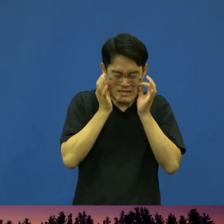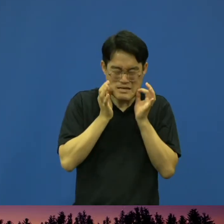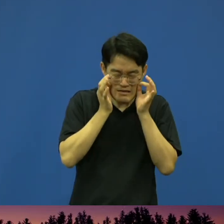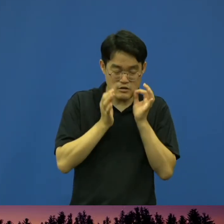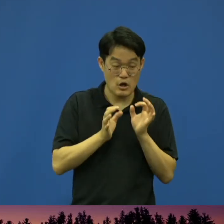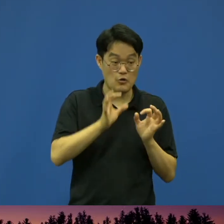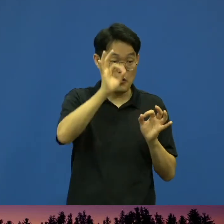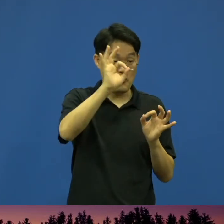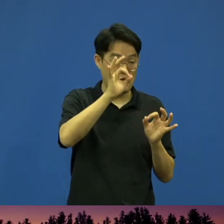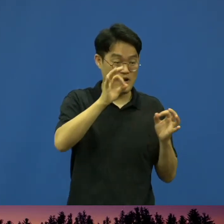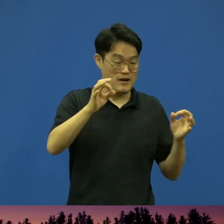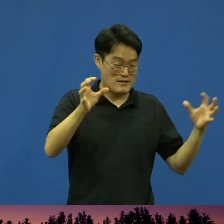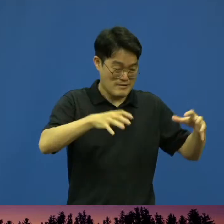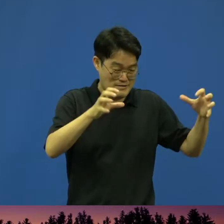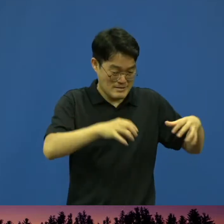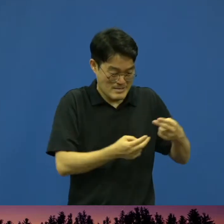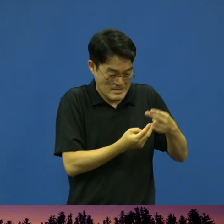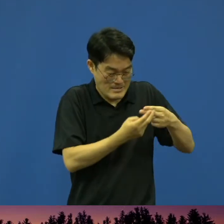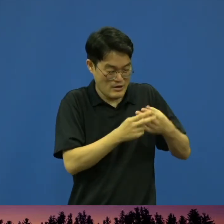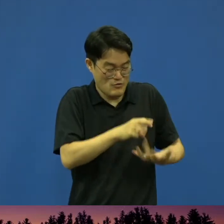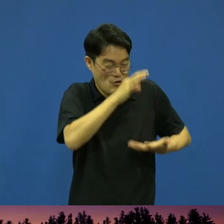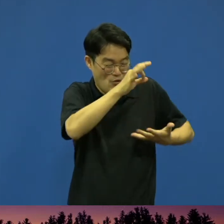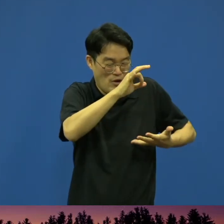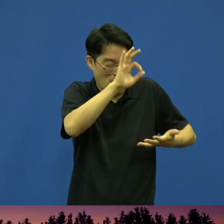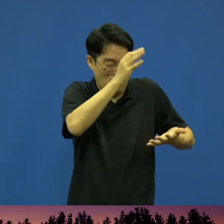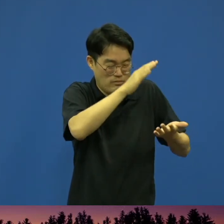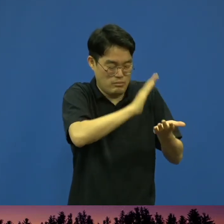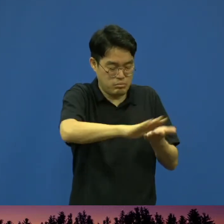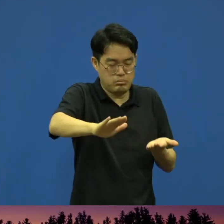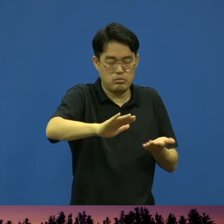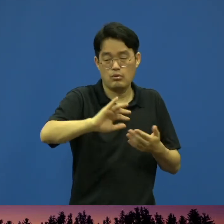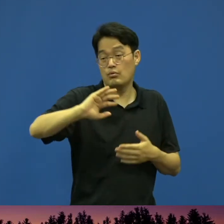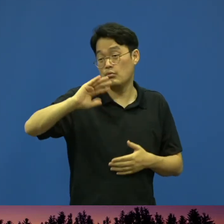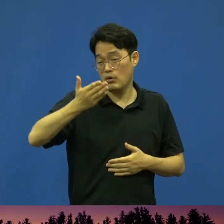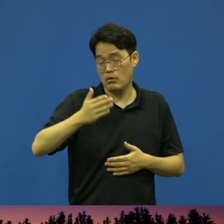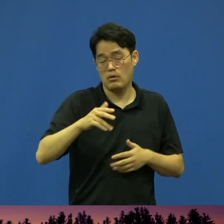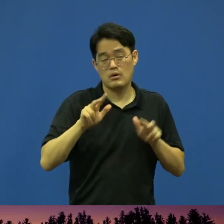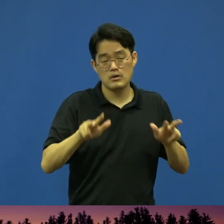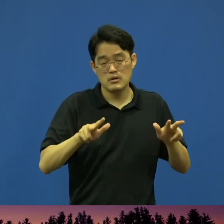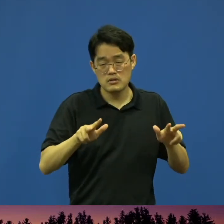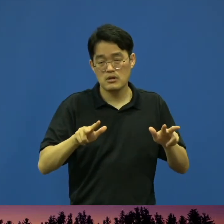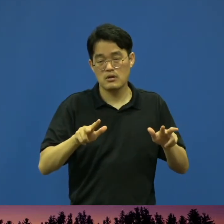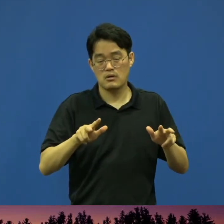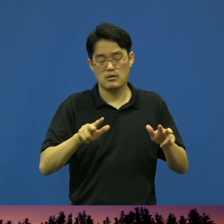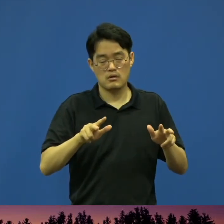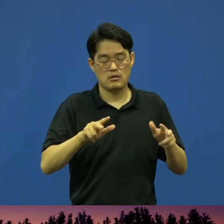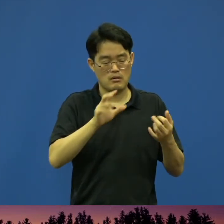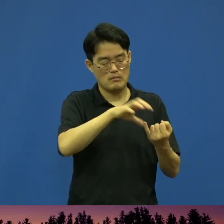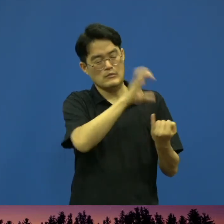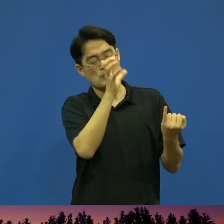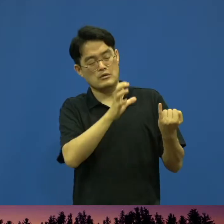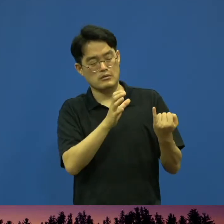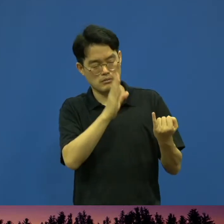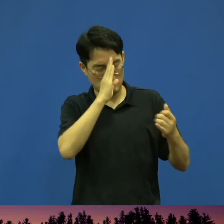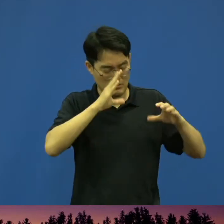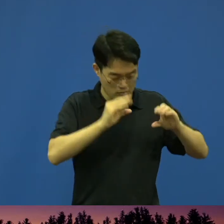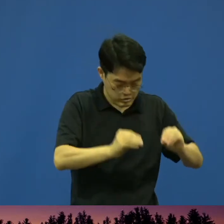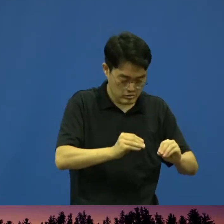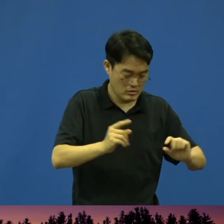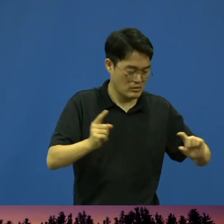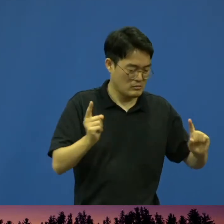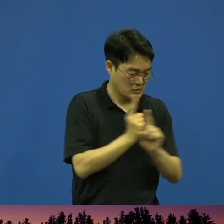돈도, 그의 열심도, 그의 지식도 아무것도 그를 구제해 줄 수 있는 방도는 없게 된 거죠. 마가복음 5장